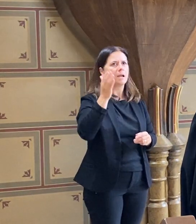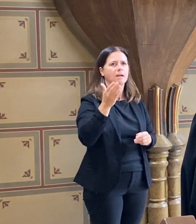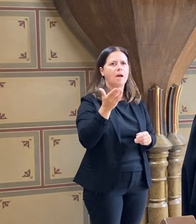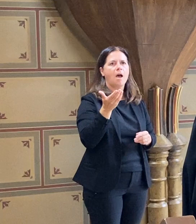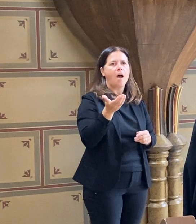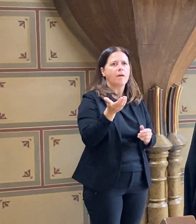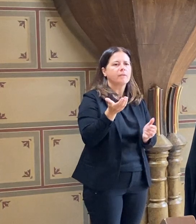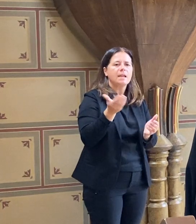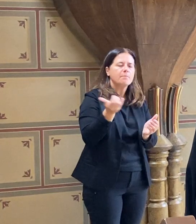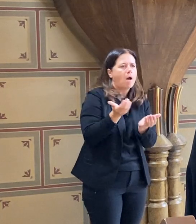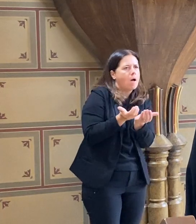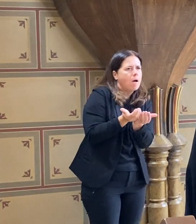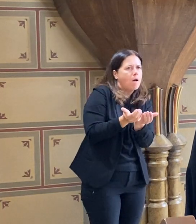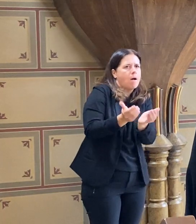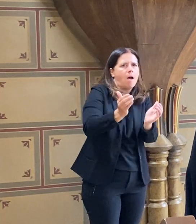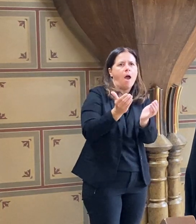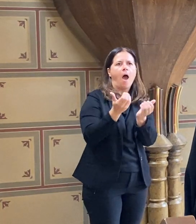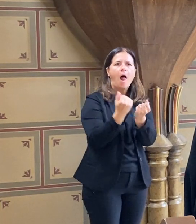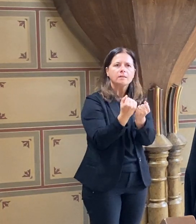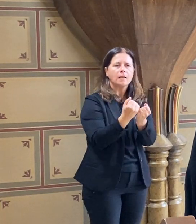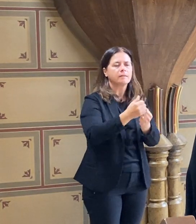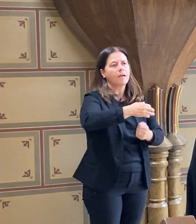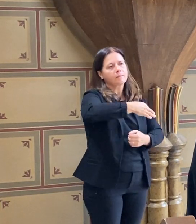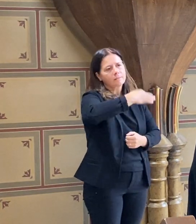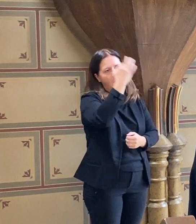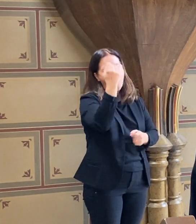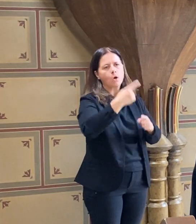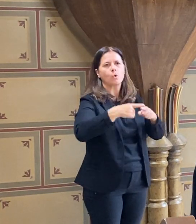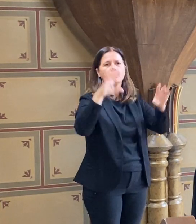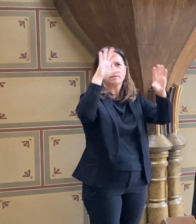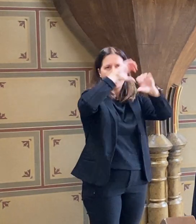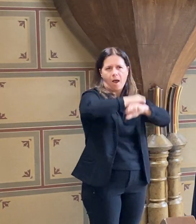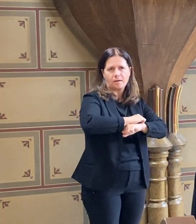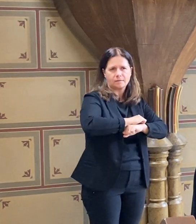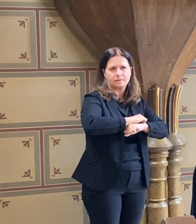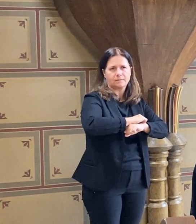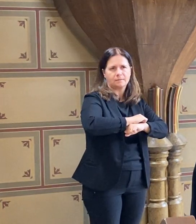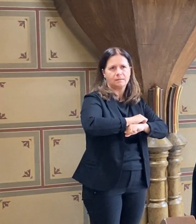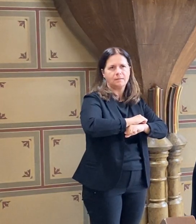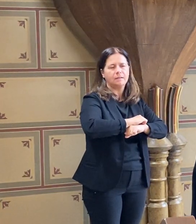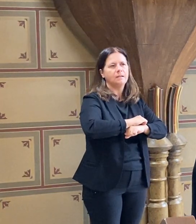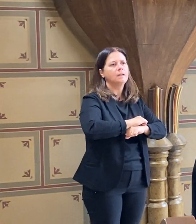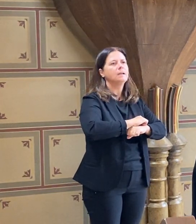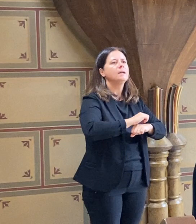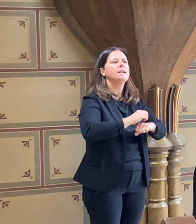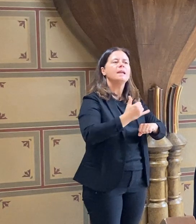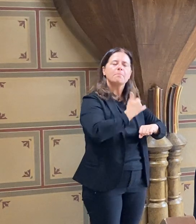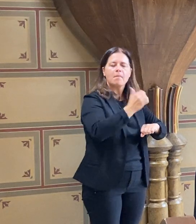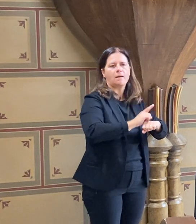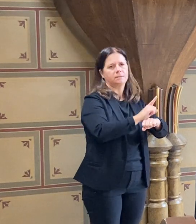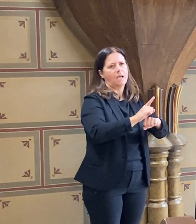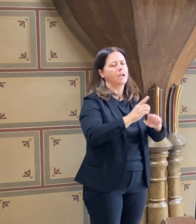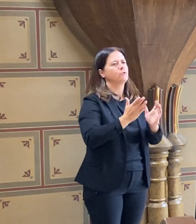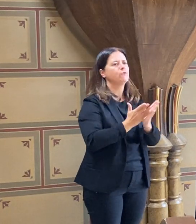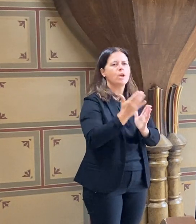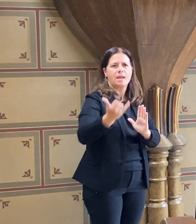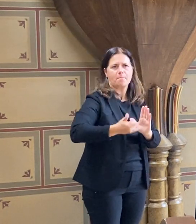gleiten lassen, Tag und Nacht, in Zeit und in Ewigkeit.